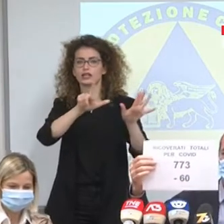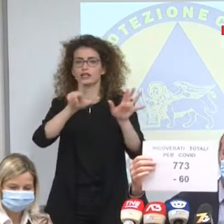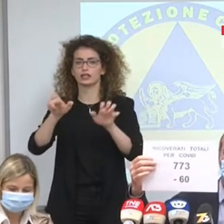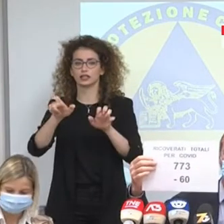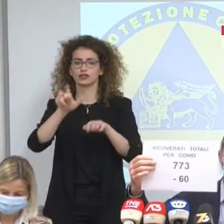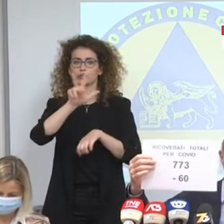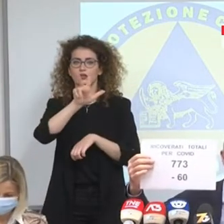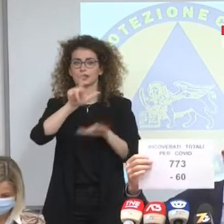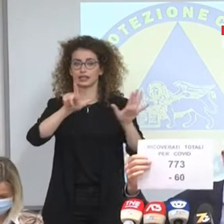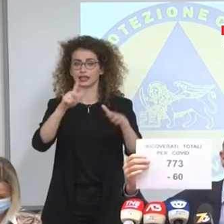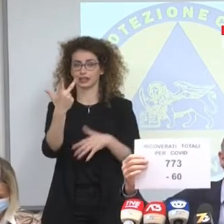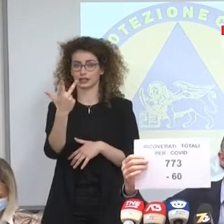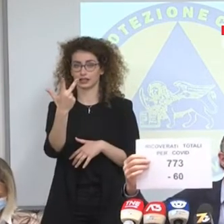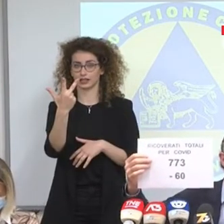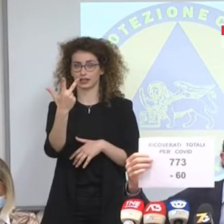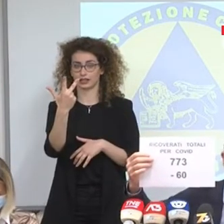773